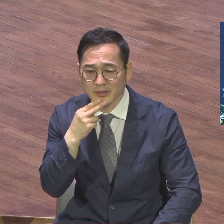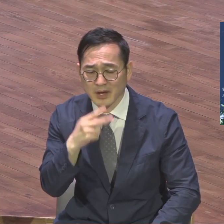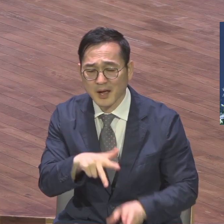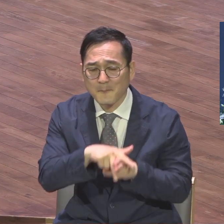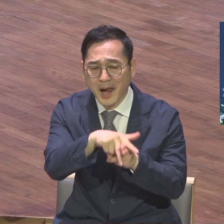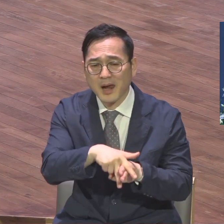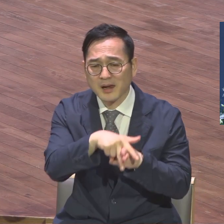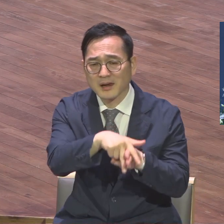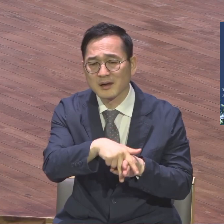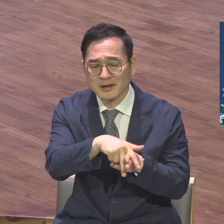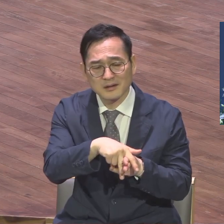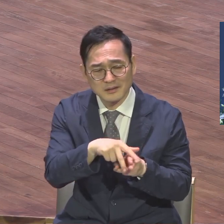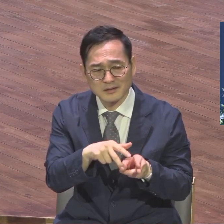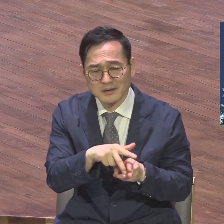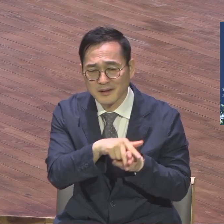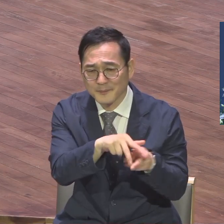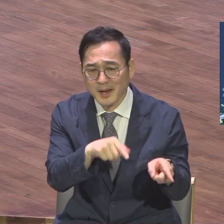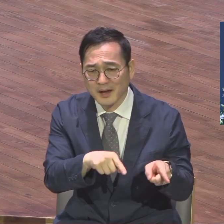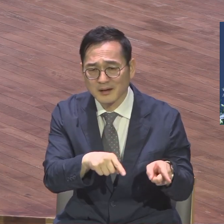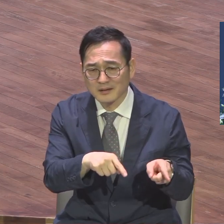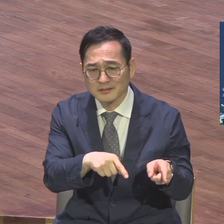마리아가 아이 놓을 자리가 없어가지고